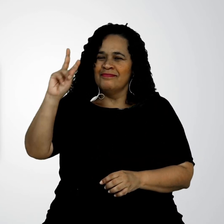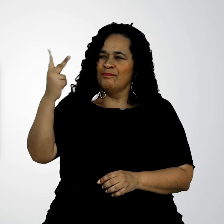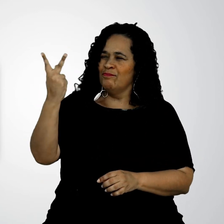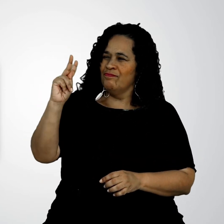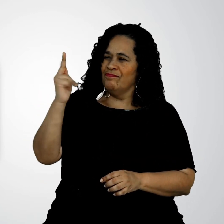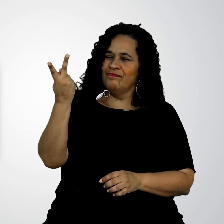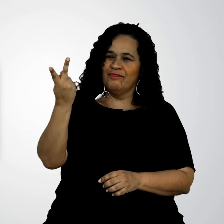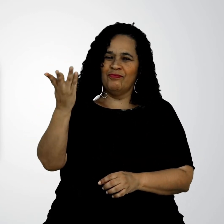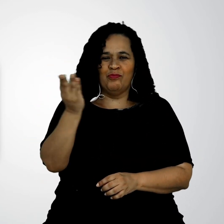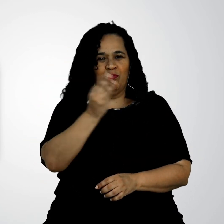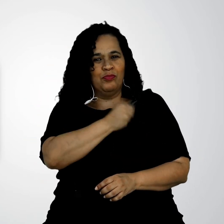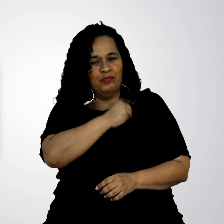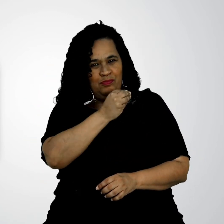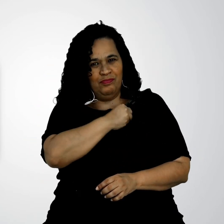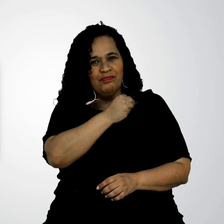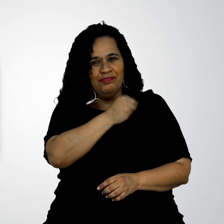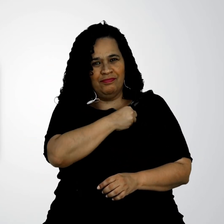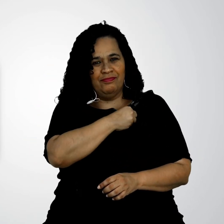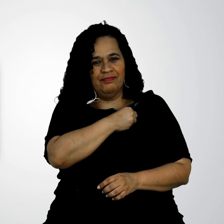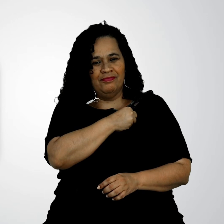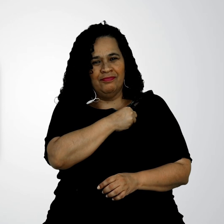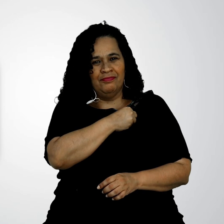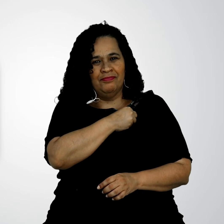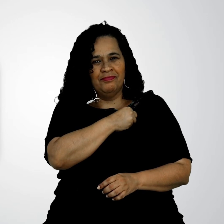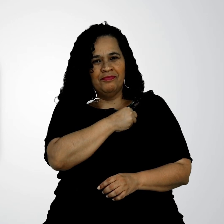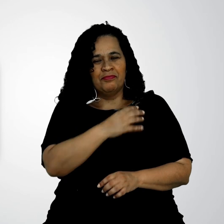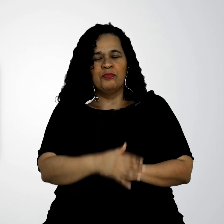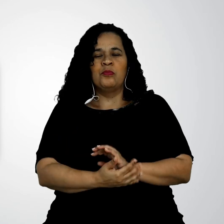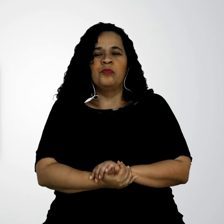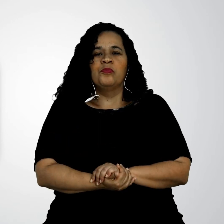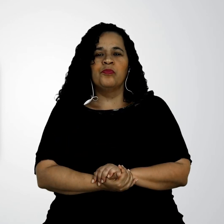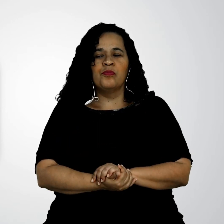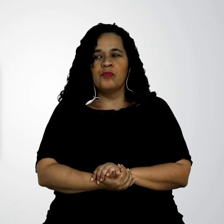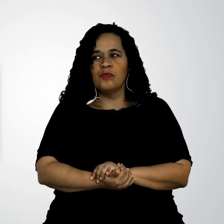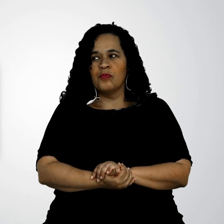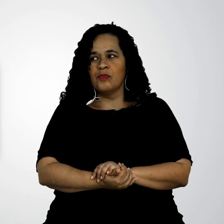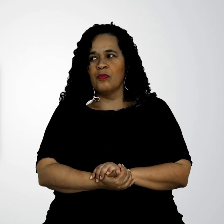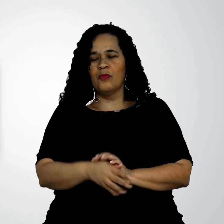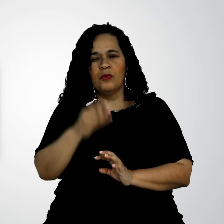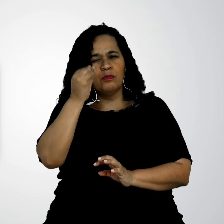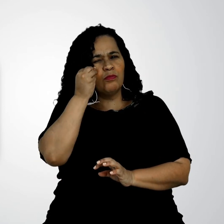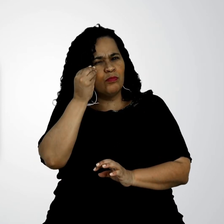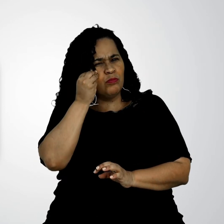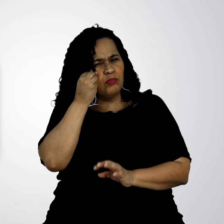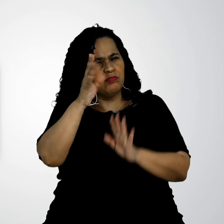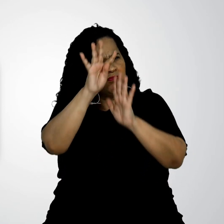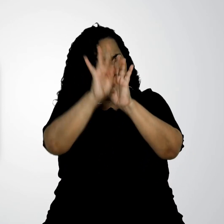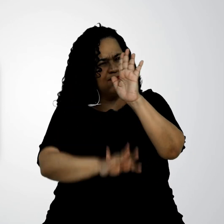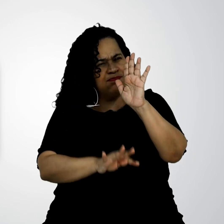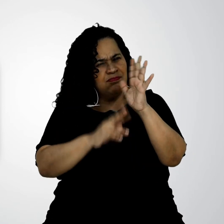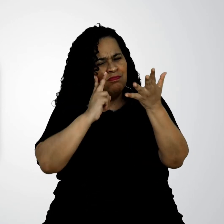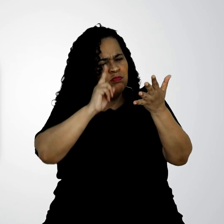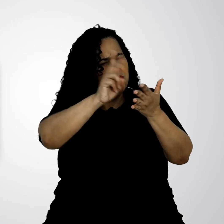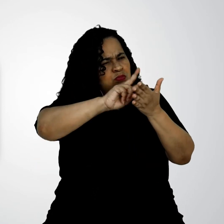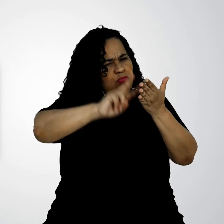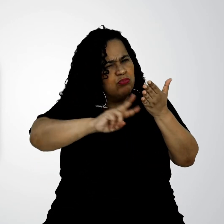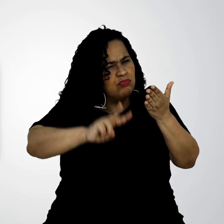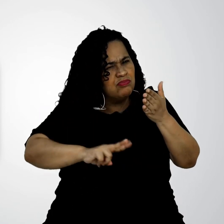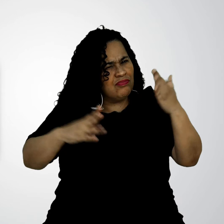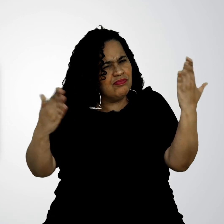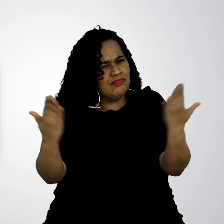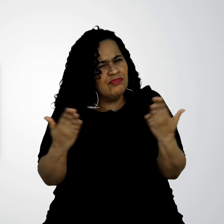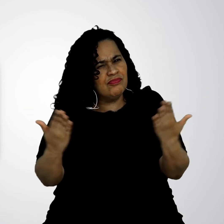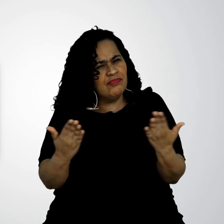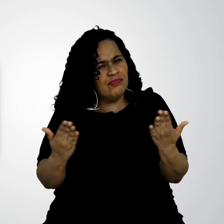pecado. Então, deixa eu tentar aqui ler alguns textos que trazem luz para a gente aqui